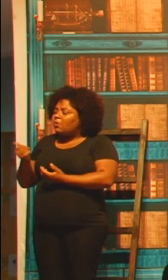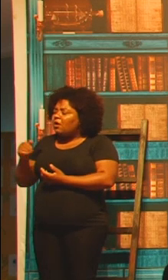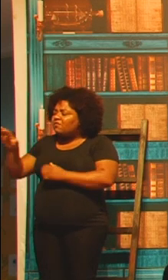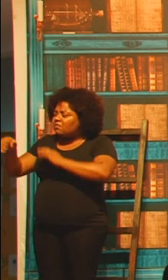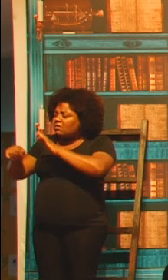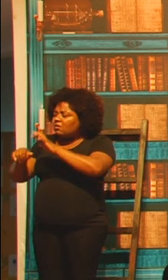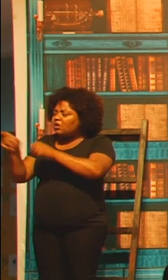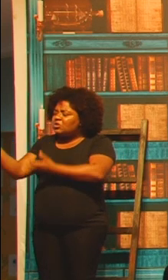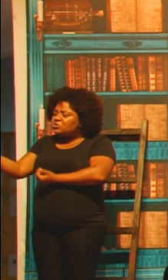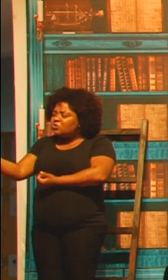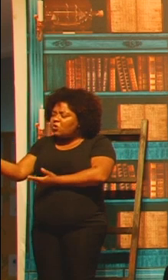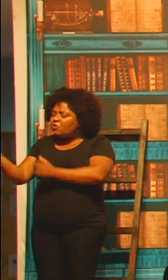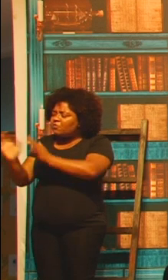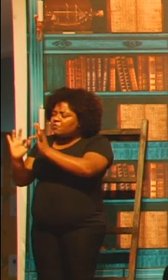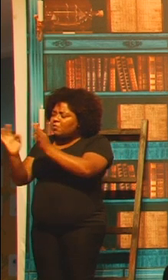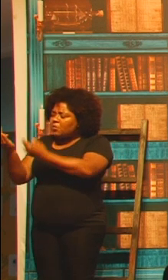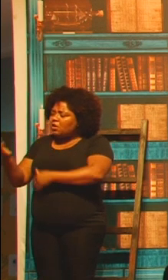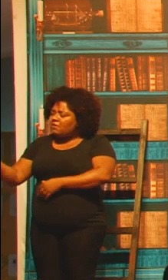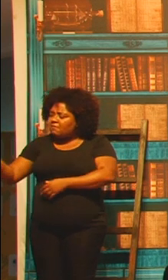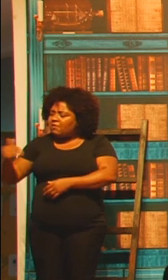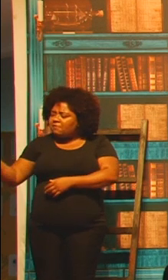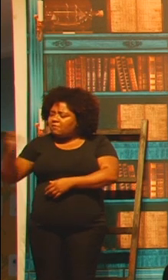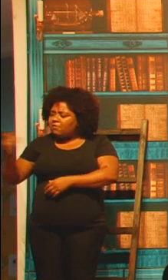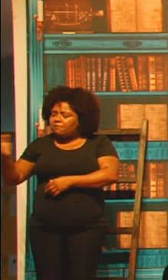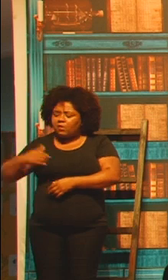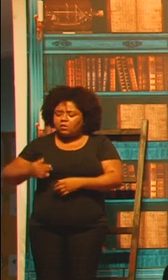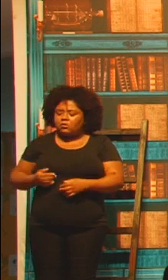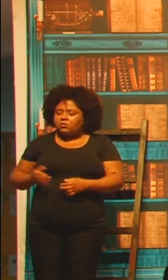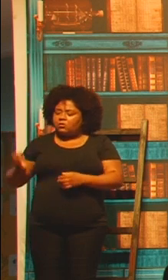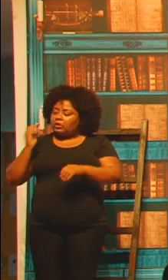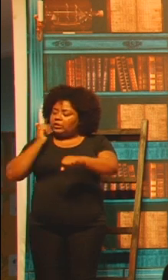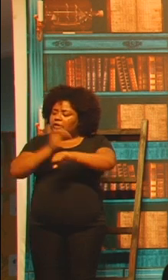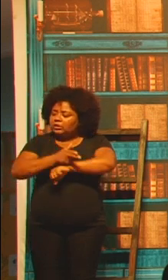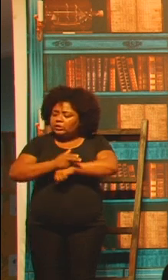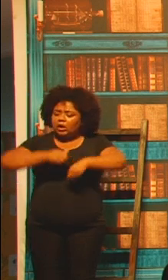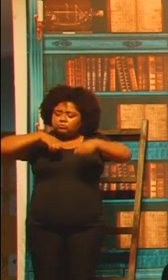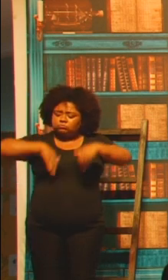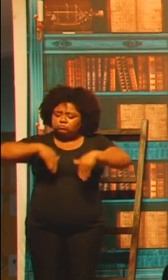famílias distintas para servirem ao exército turco, né?